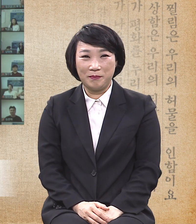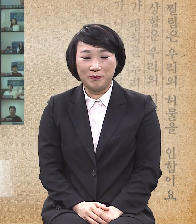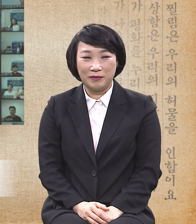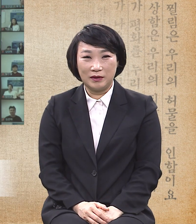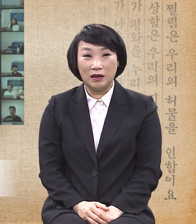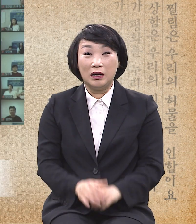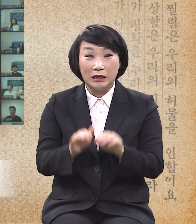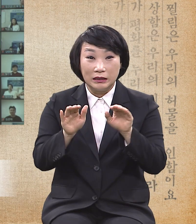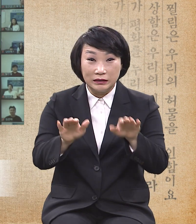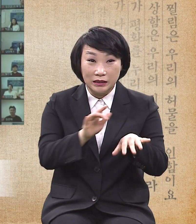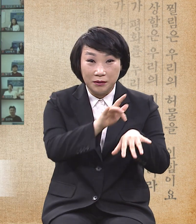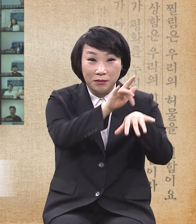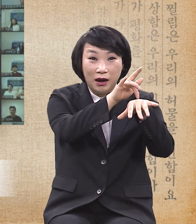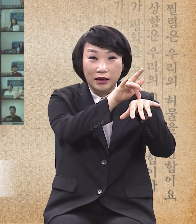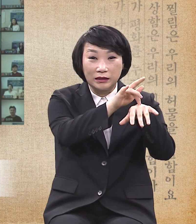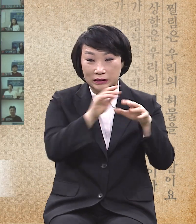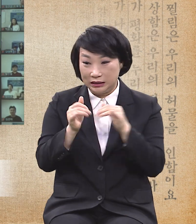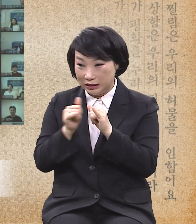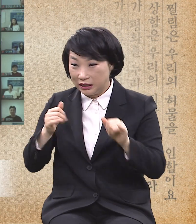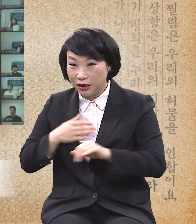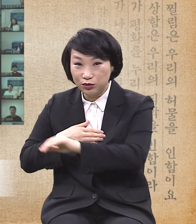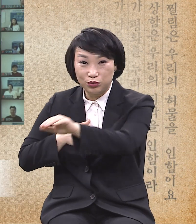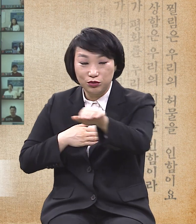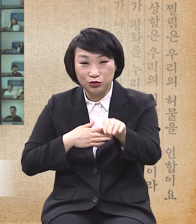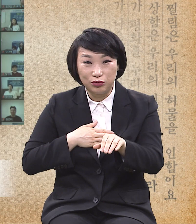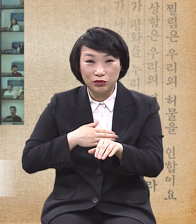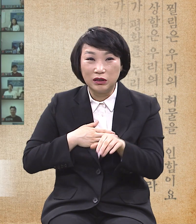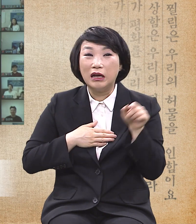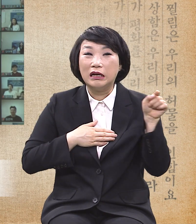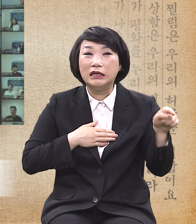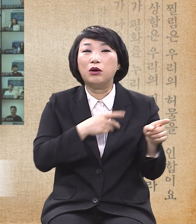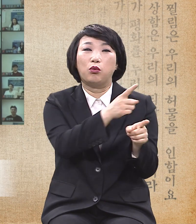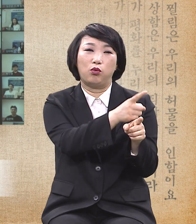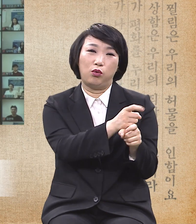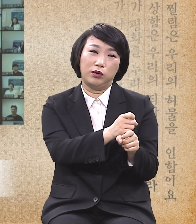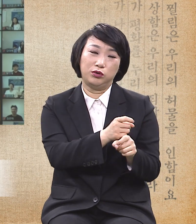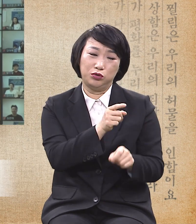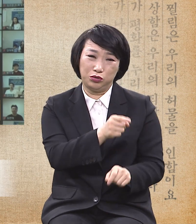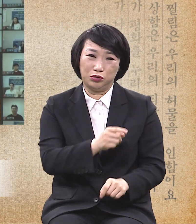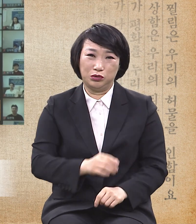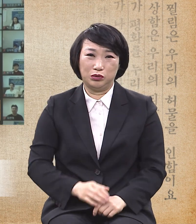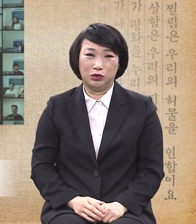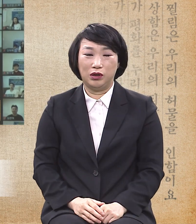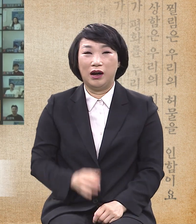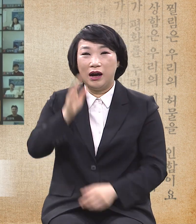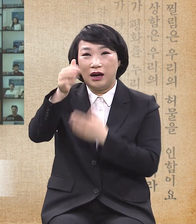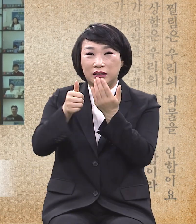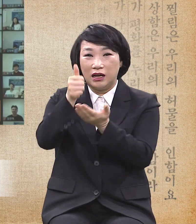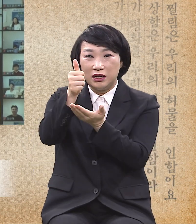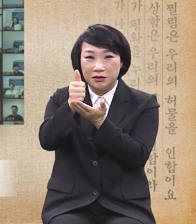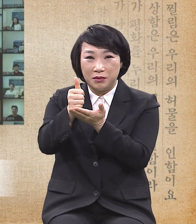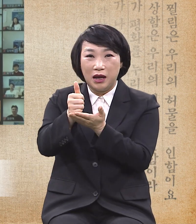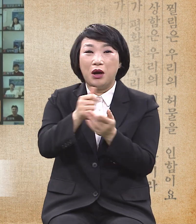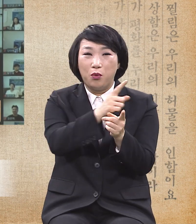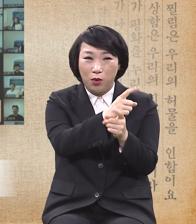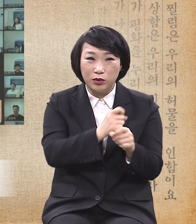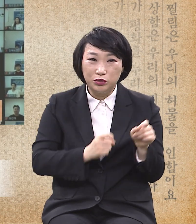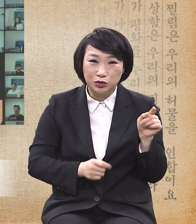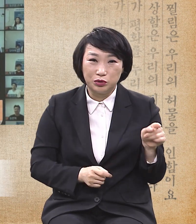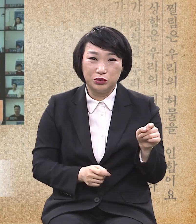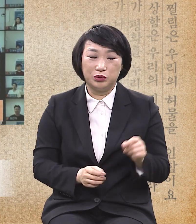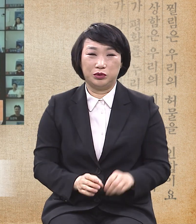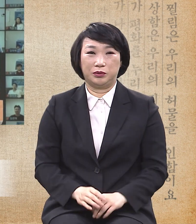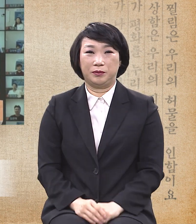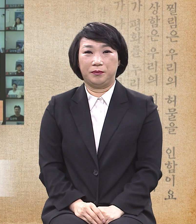이 마귀는 우리 인간의 철천지 원수요, 하나님의